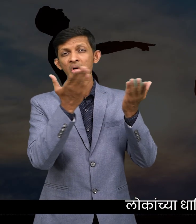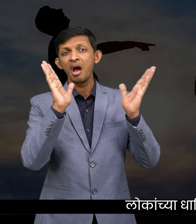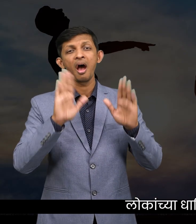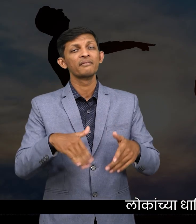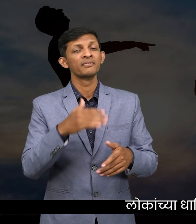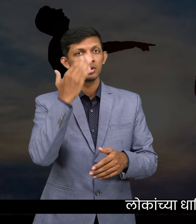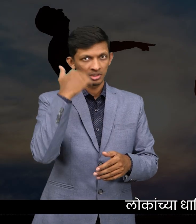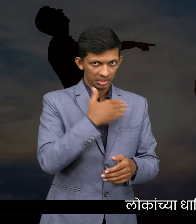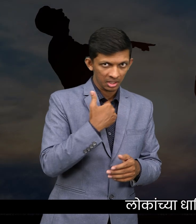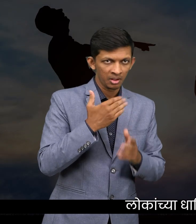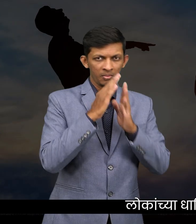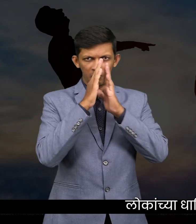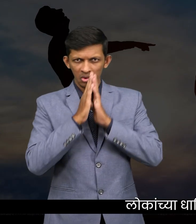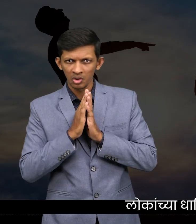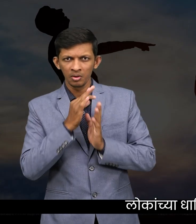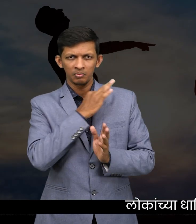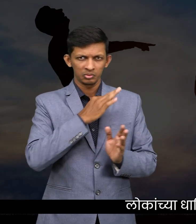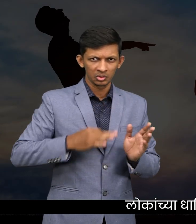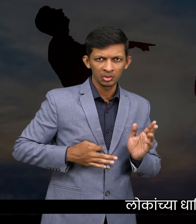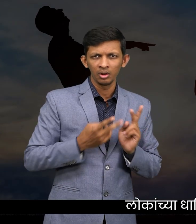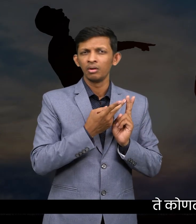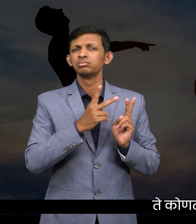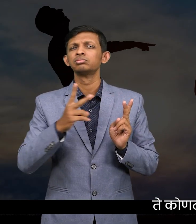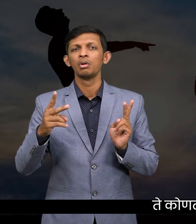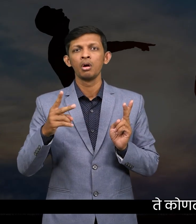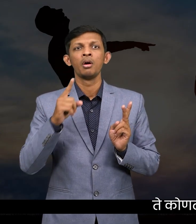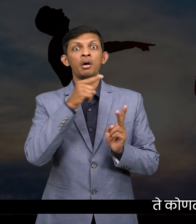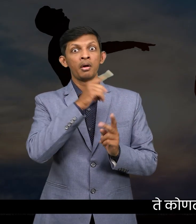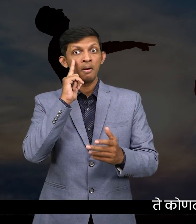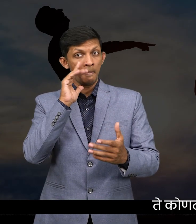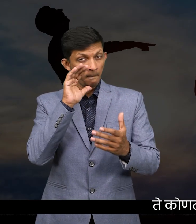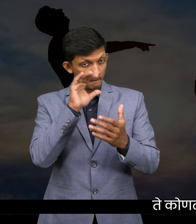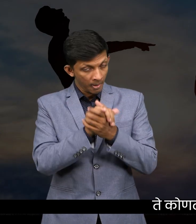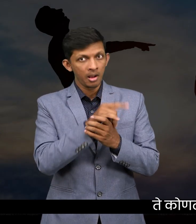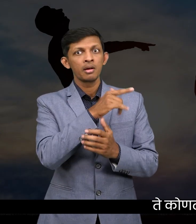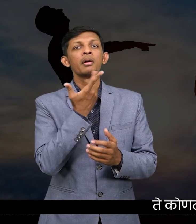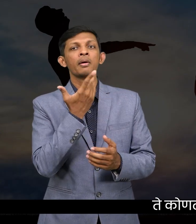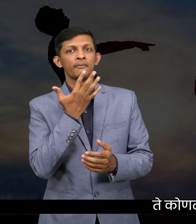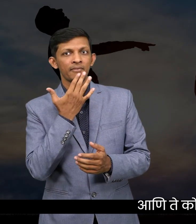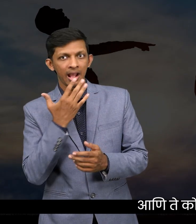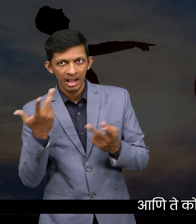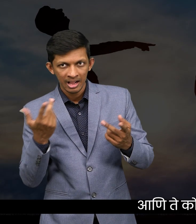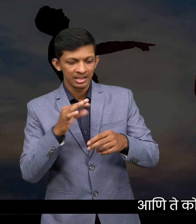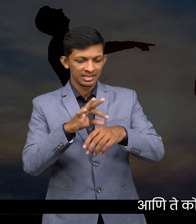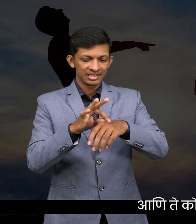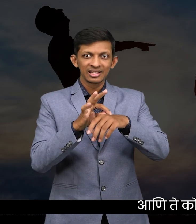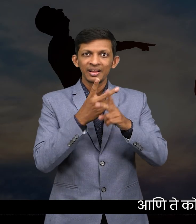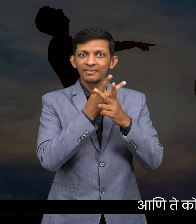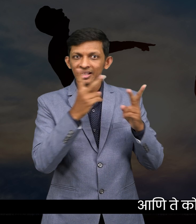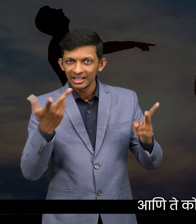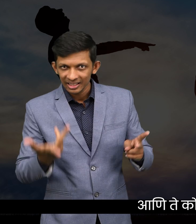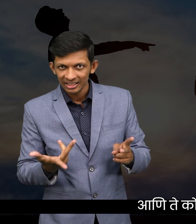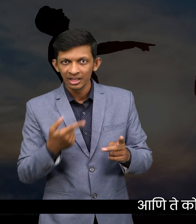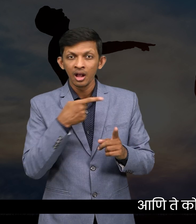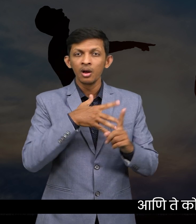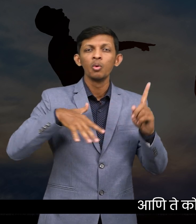लोकांच्या धार्मिक श्रद्धा, त्यांचा त्वचेचा रंग, ते कोणत्या प्रदेशातून आले आहेत आणि ते कोणते कपडे